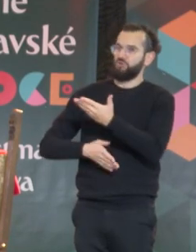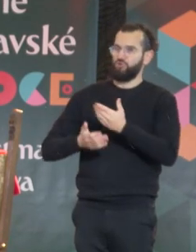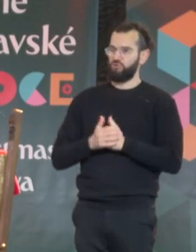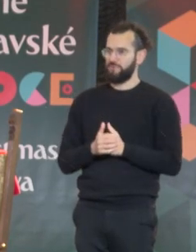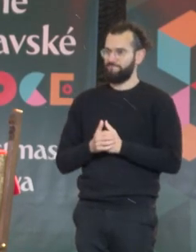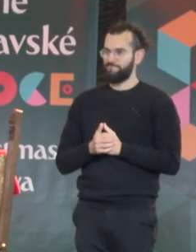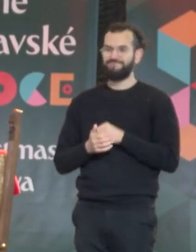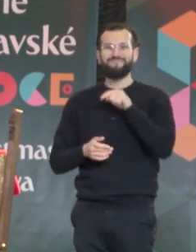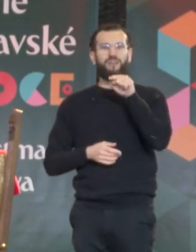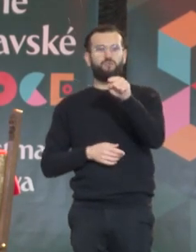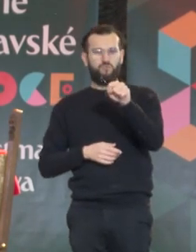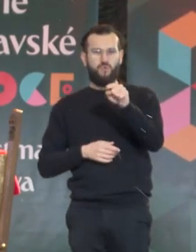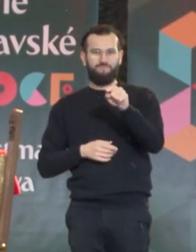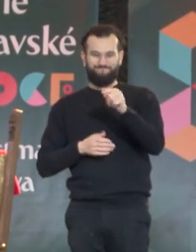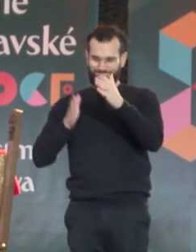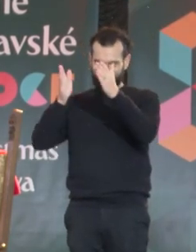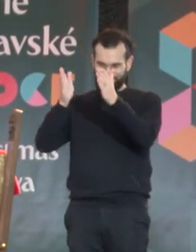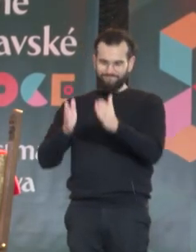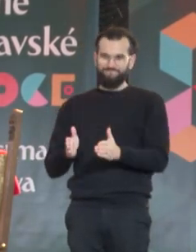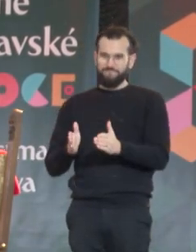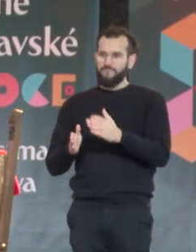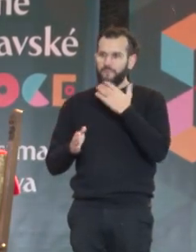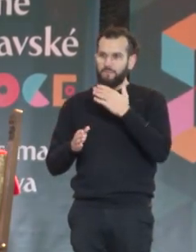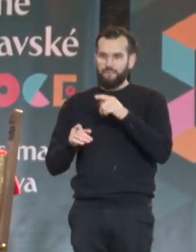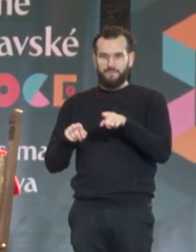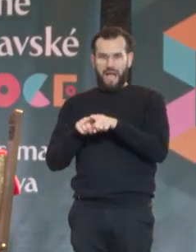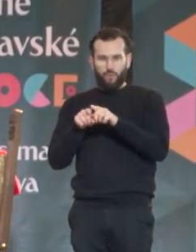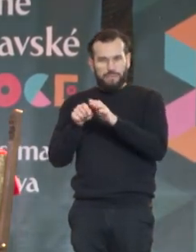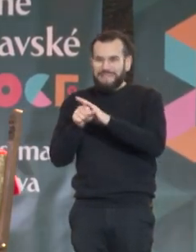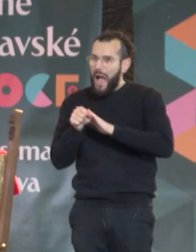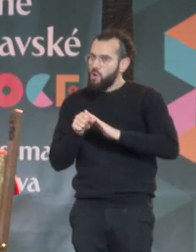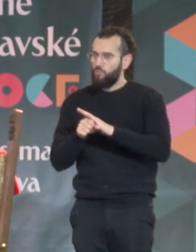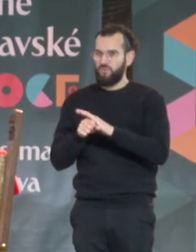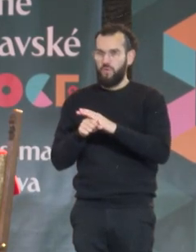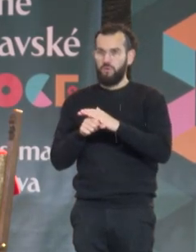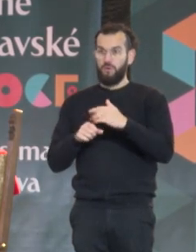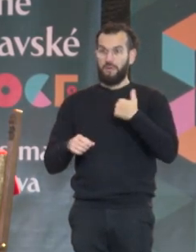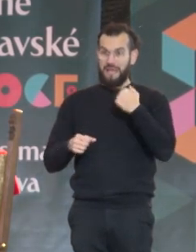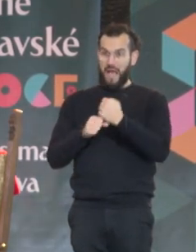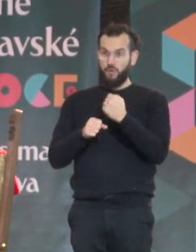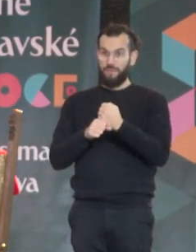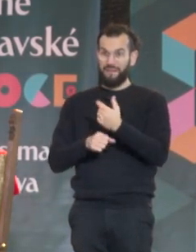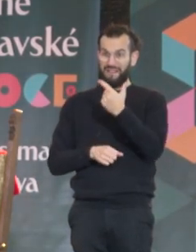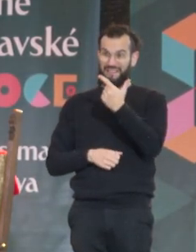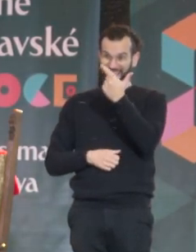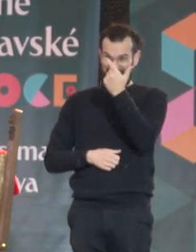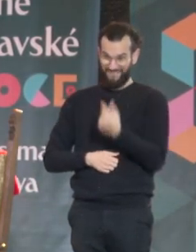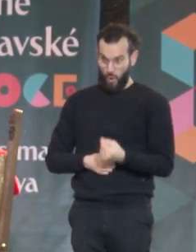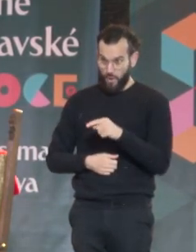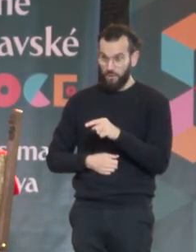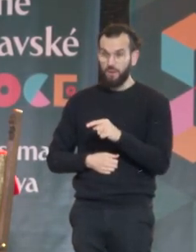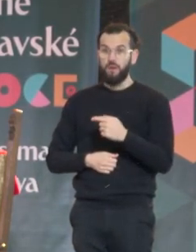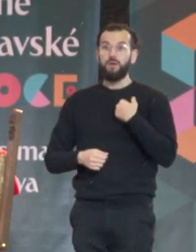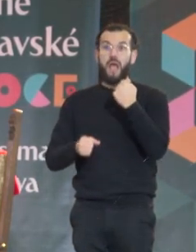Táto postava bola veľmi tajomná. Keď sme to nahrávali, tak som to nahrával vlastne dvojmo. Raz